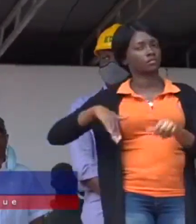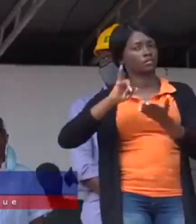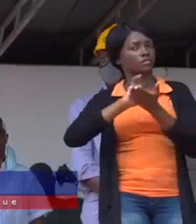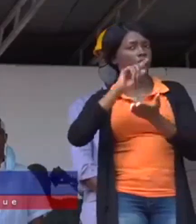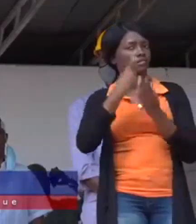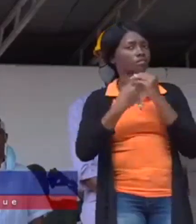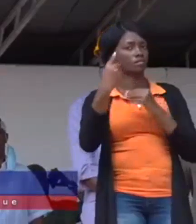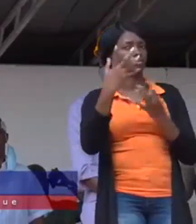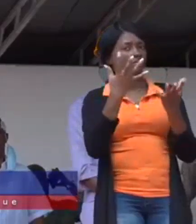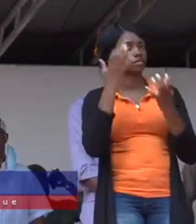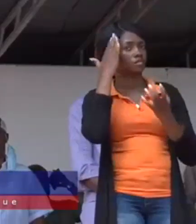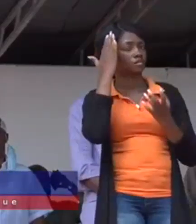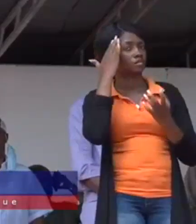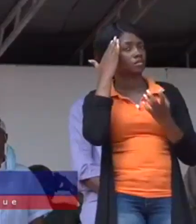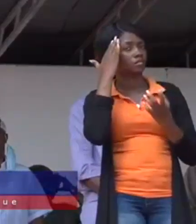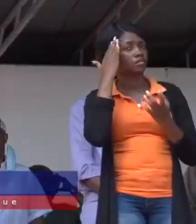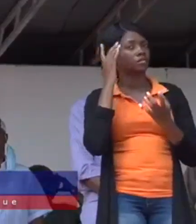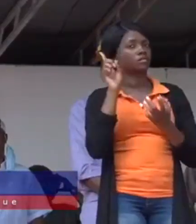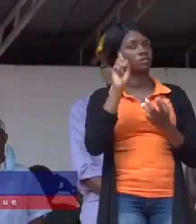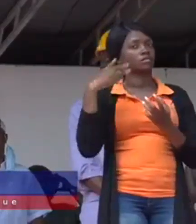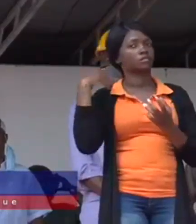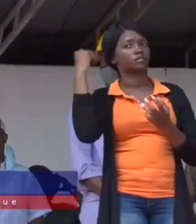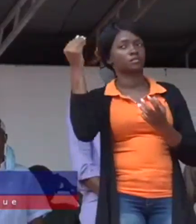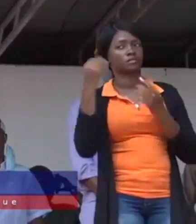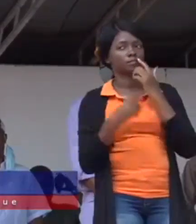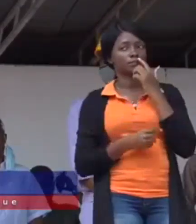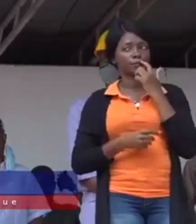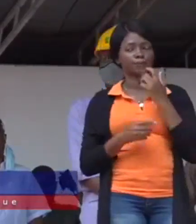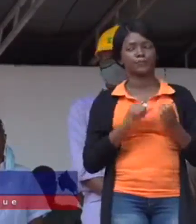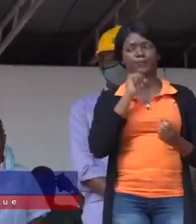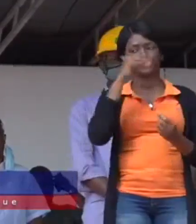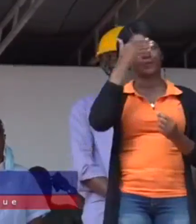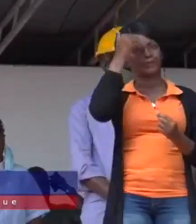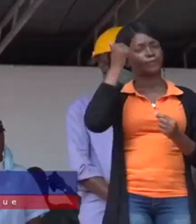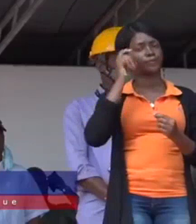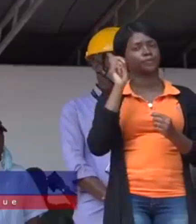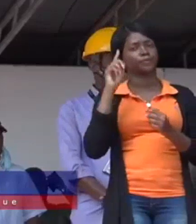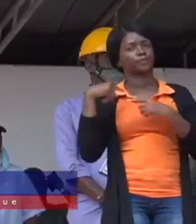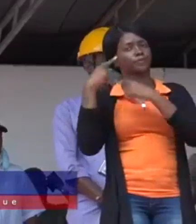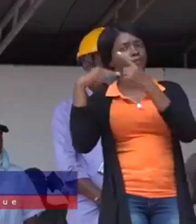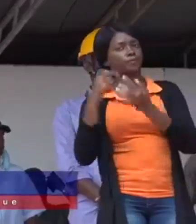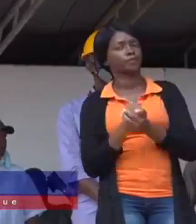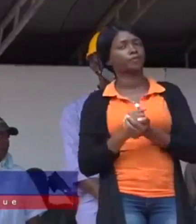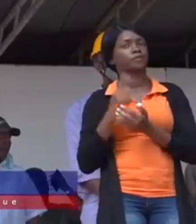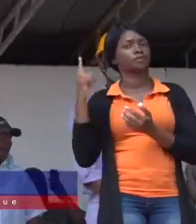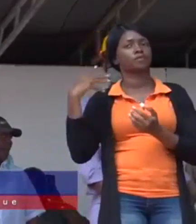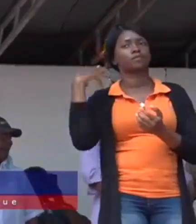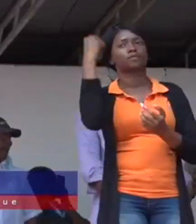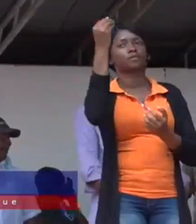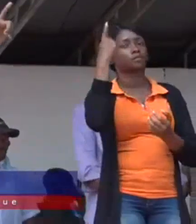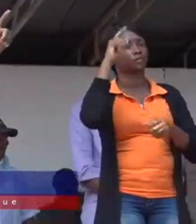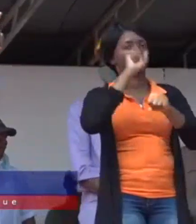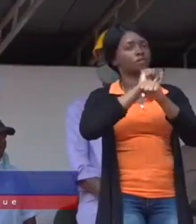Nous voulons nous connaître. Côté nouveau et maintenant. Pas oublier côté nouveau et maintenant. Nous voyons bon travail pour